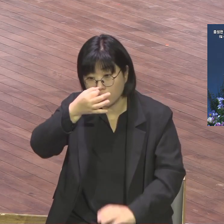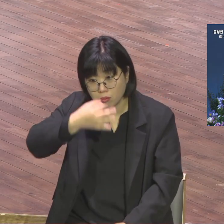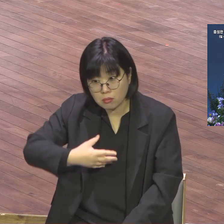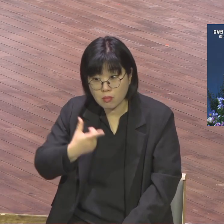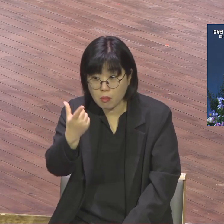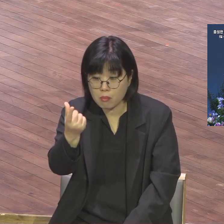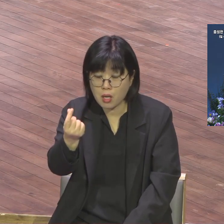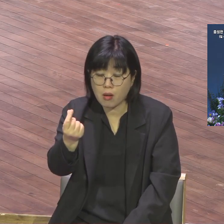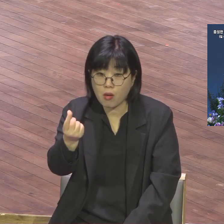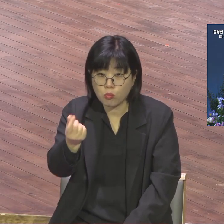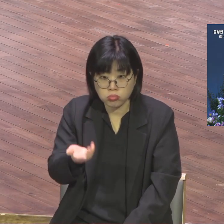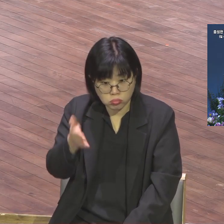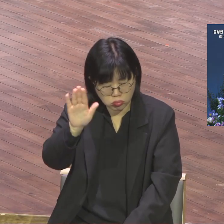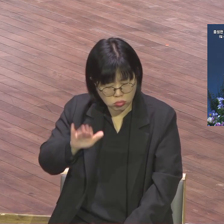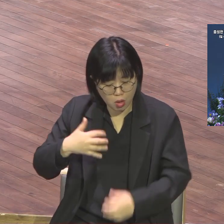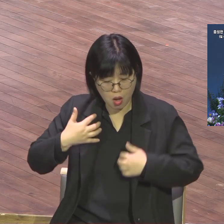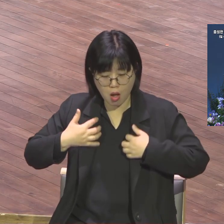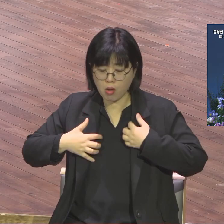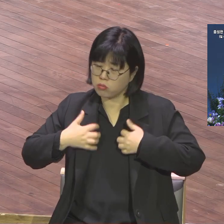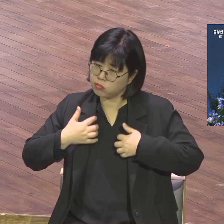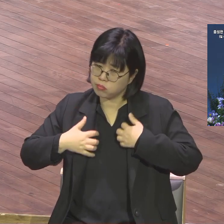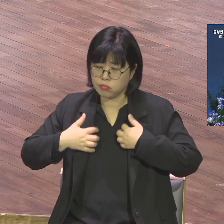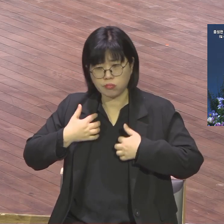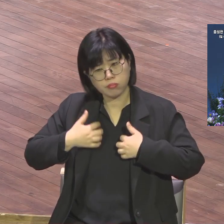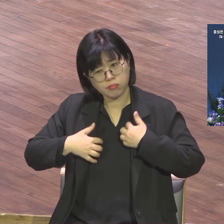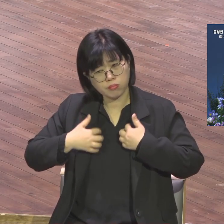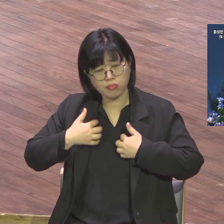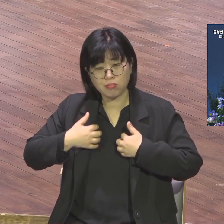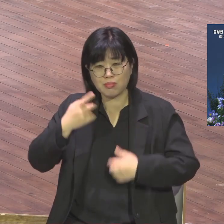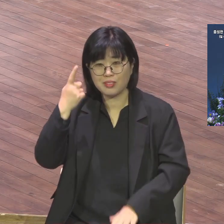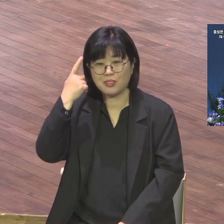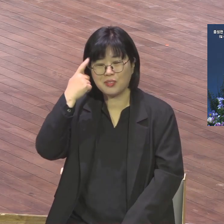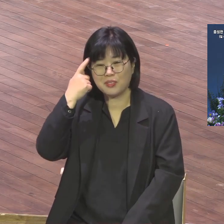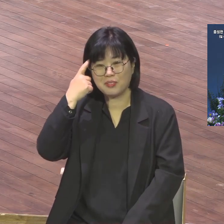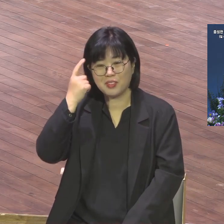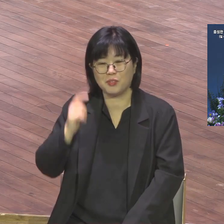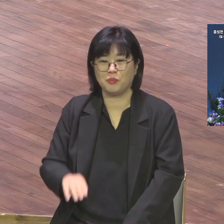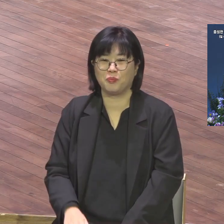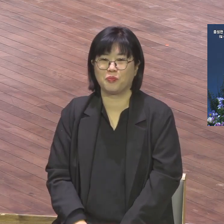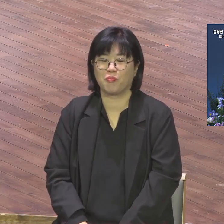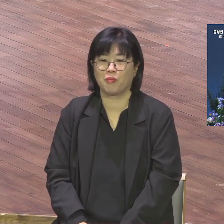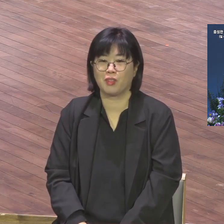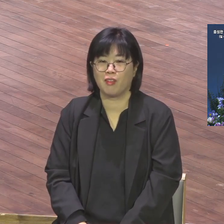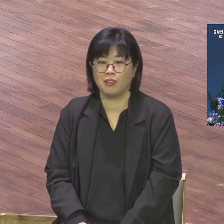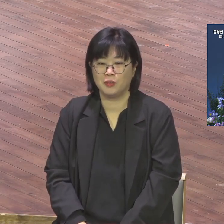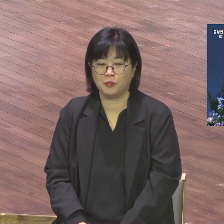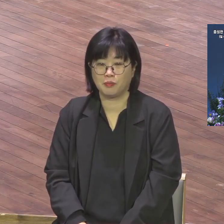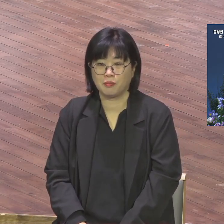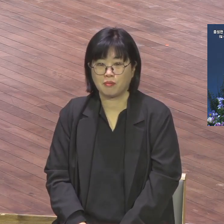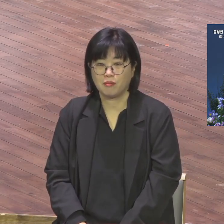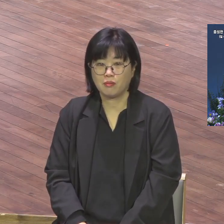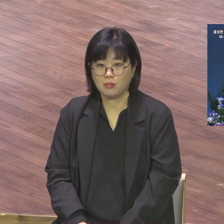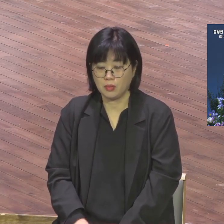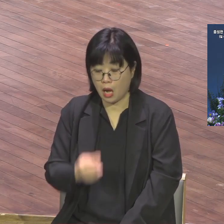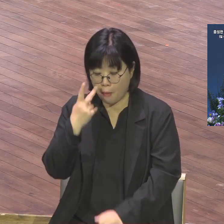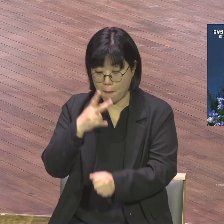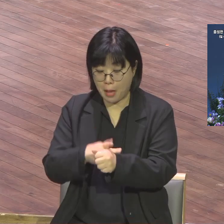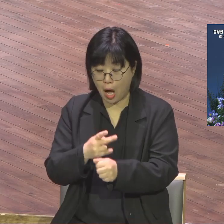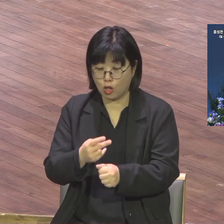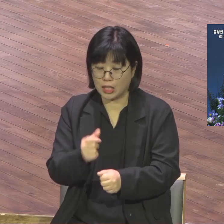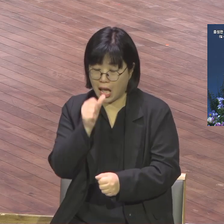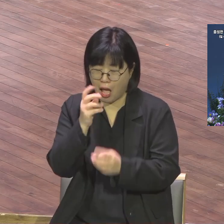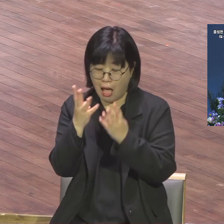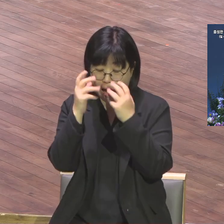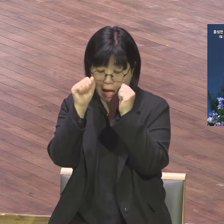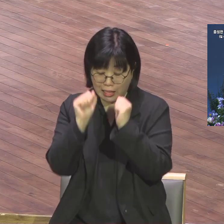어려운 일들이 많은 그런 상황인데 이 빌립보서 역으로 기쁨의 서신이라,